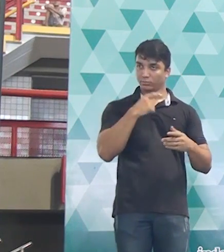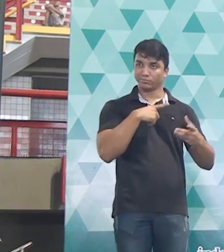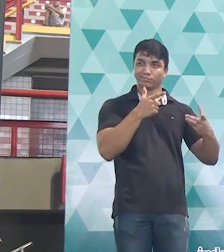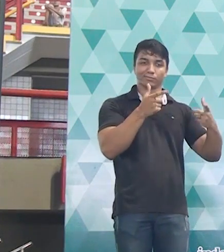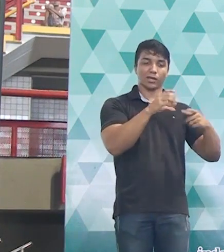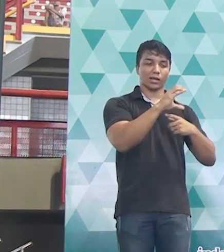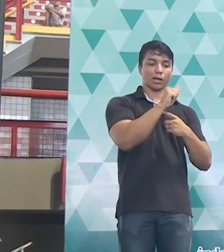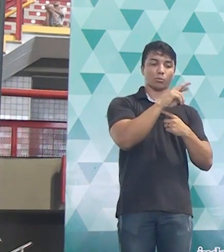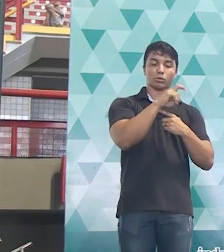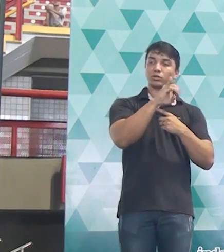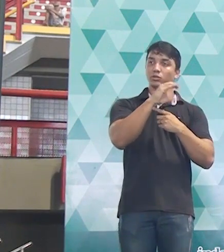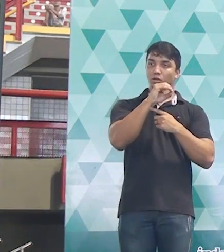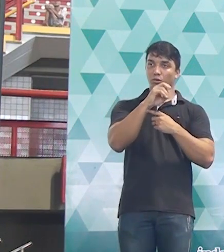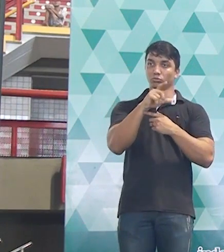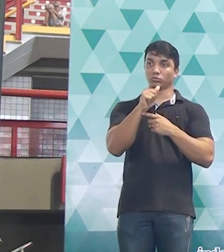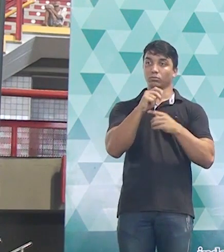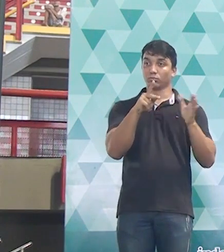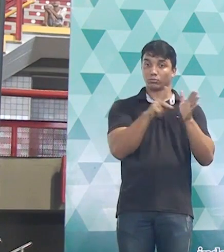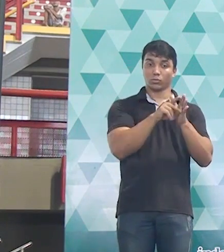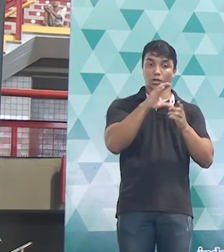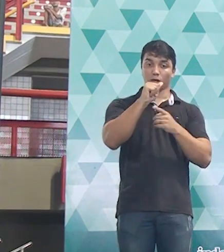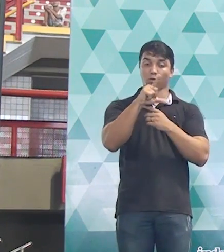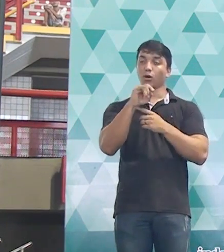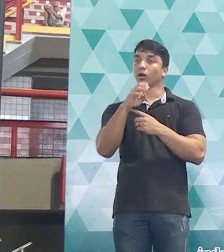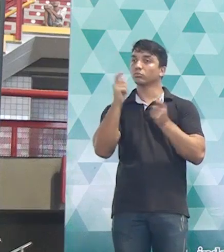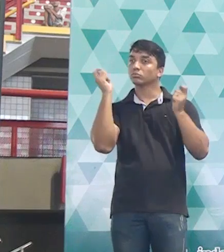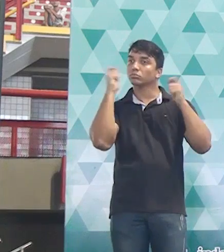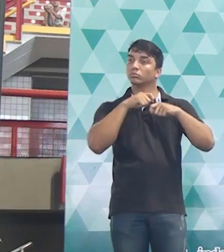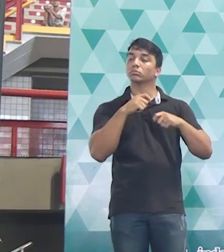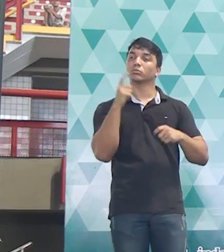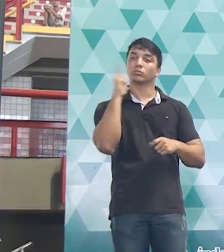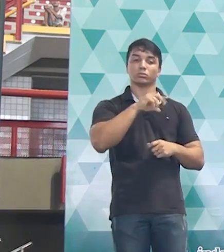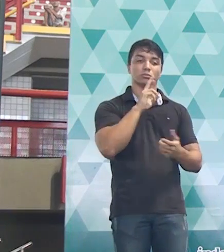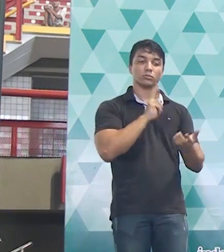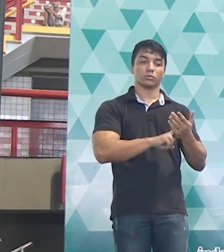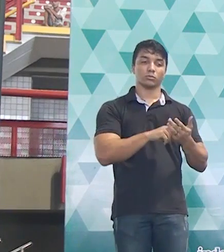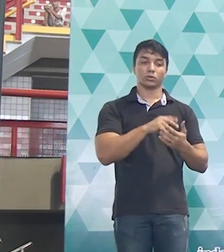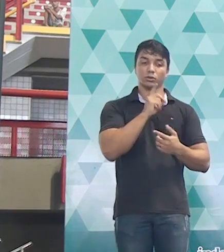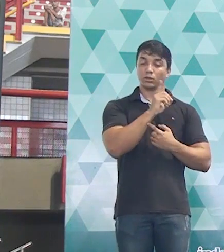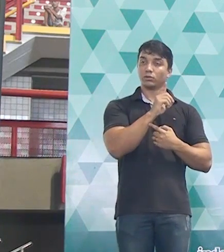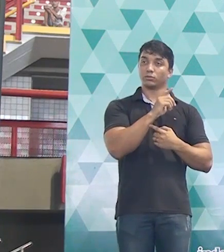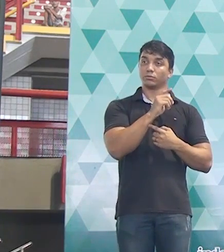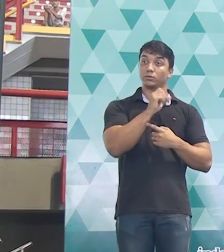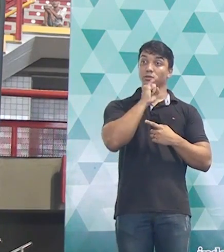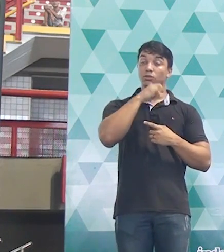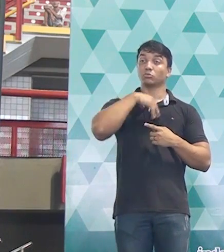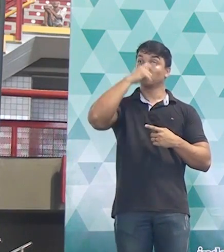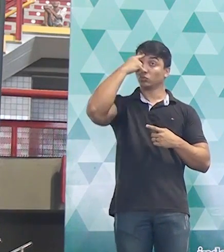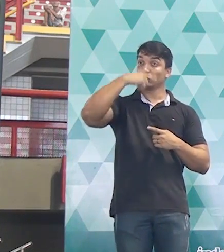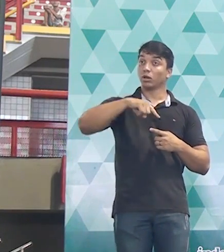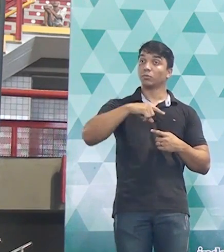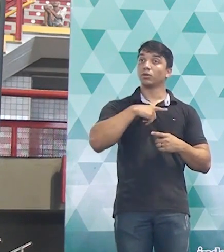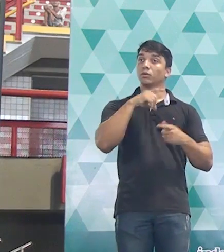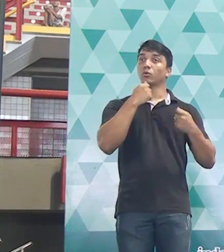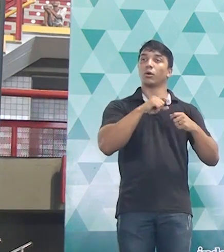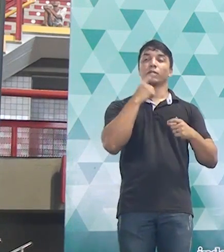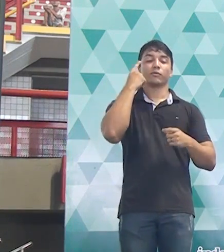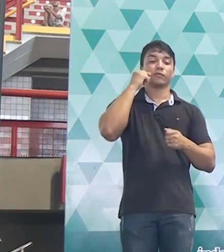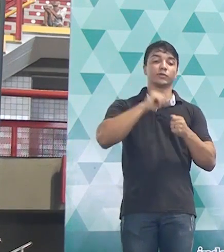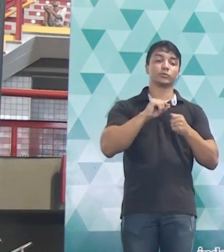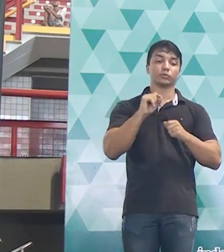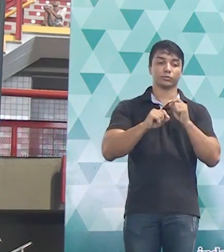de cálcio é o calcário, que serve para fazer calagem, eu já marco a letra B. Se eu não sabia, olha o trabalho que eu ia ter,